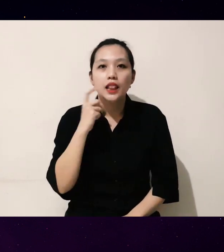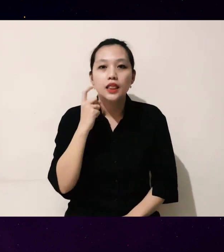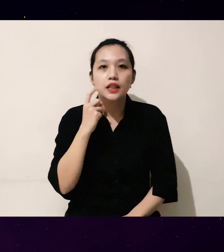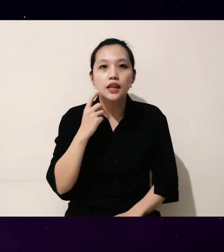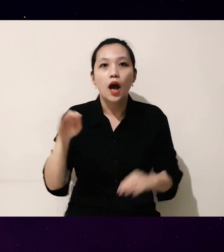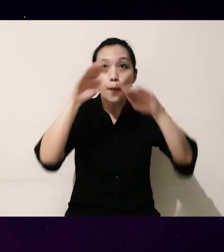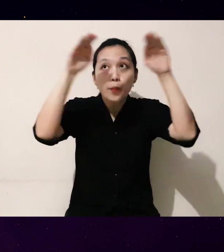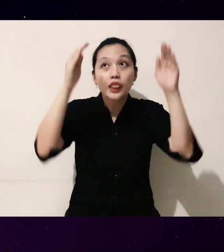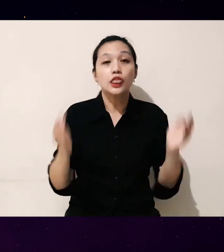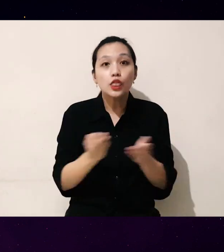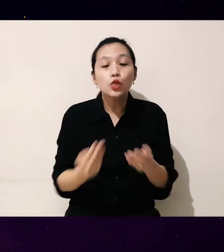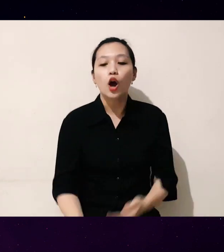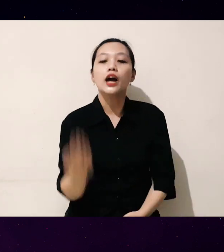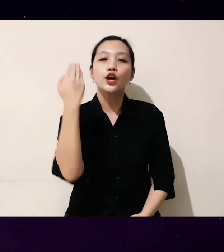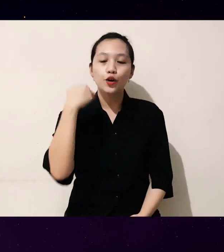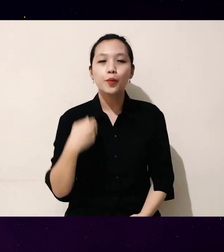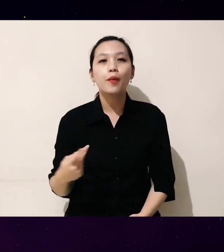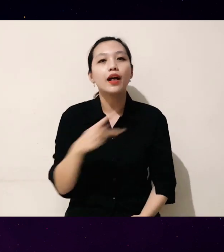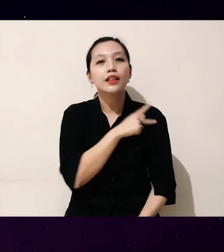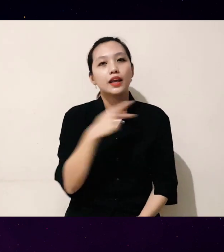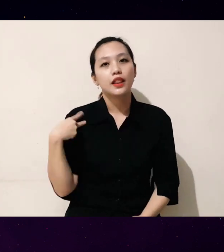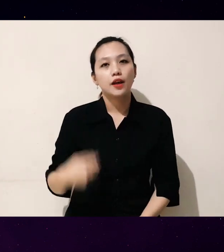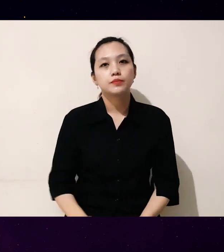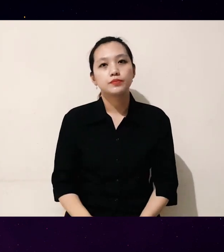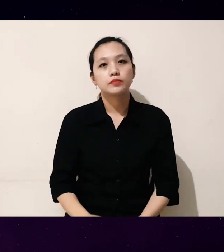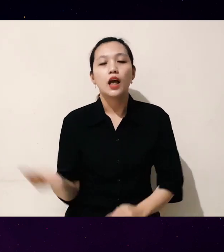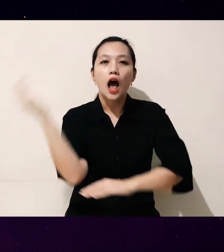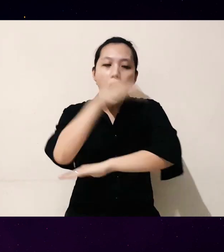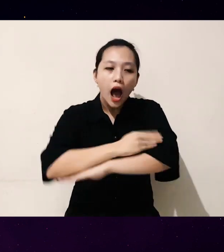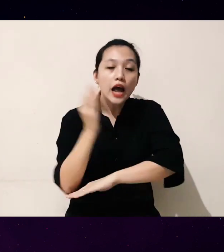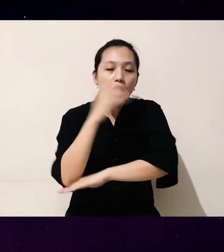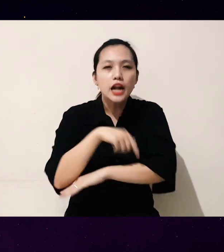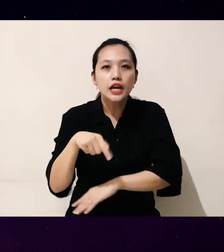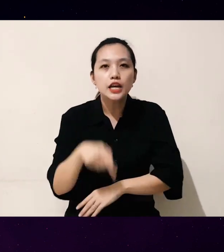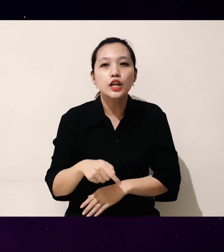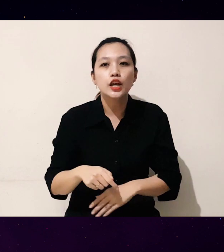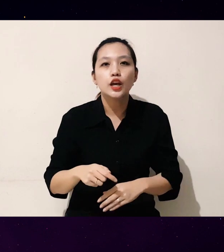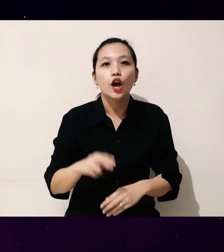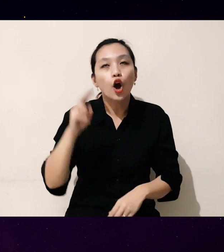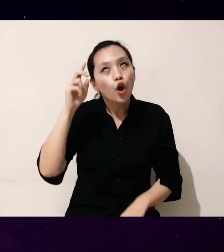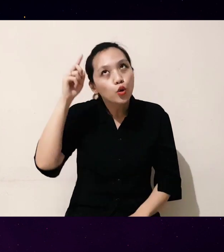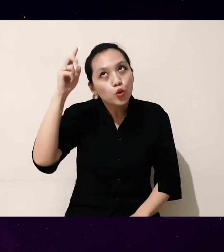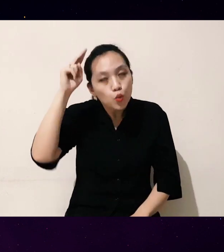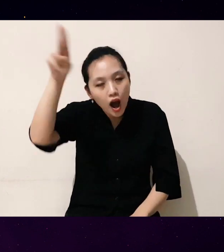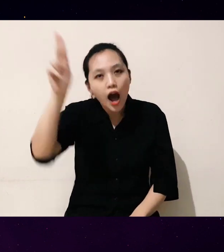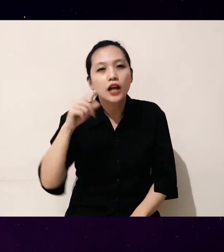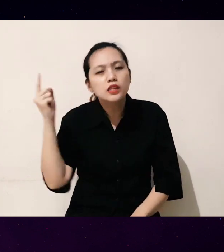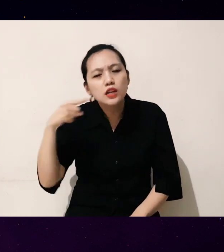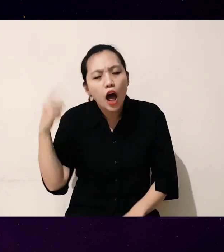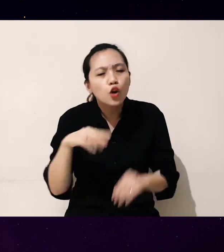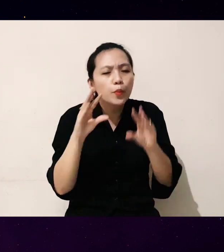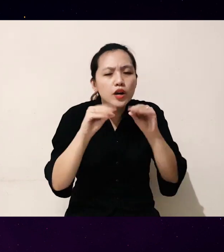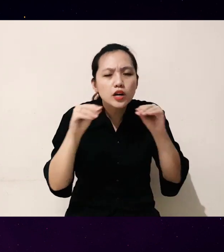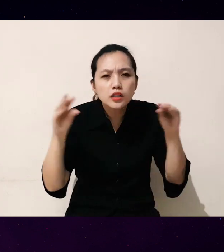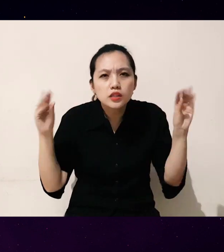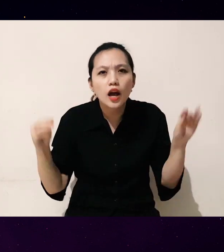kehidupan kita. Karena hari-hari ini Tuhan belum berhenti bekerja di tengah-tengah keadaan yang kita sedang alami. Bahkan di tengah-tengah